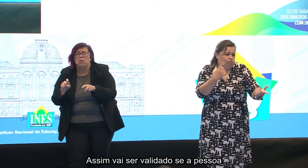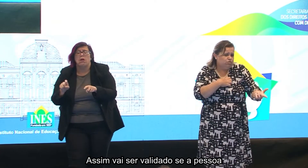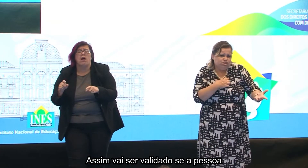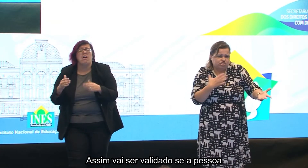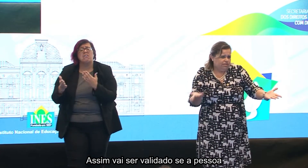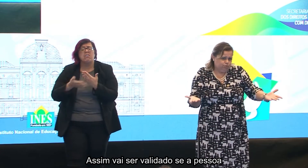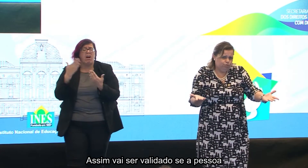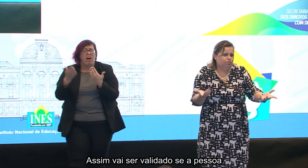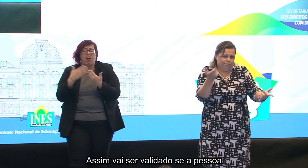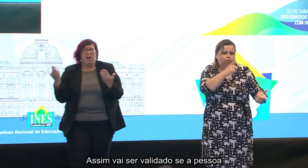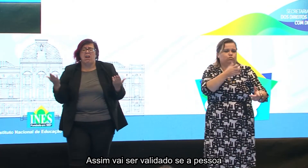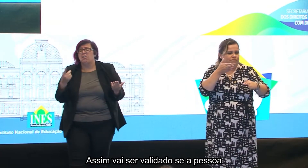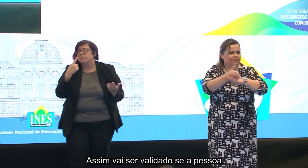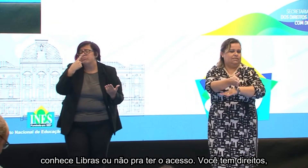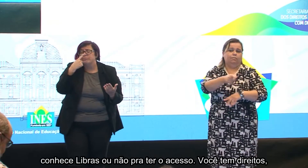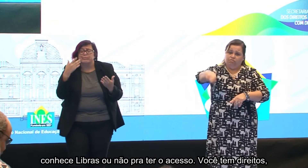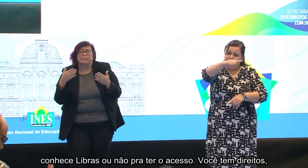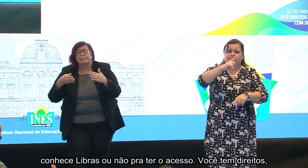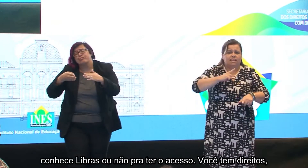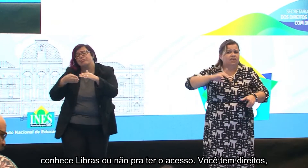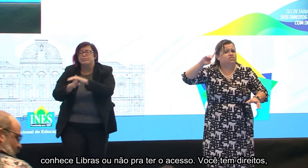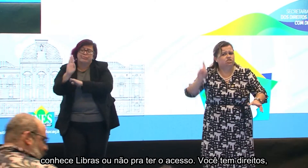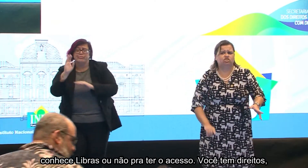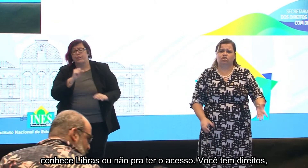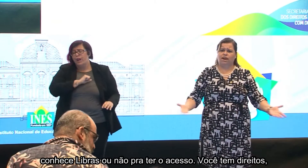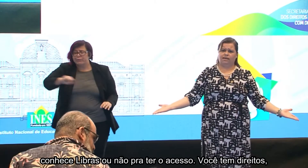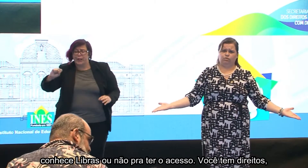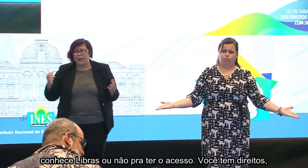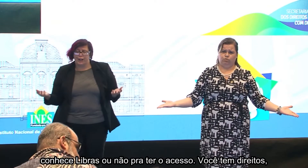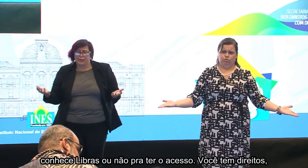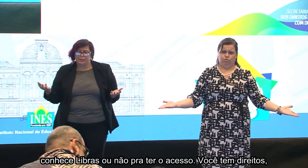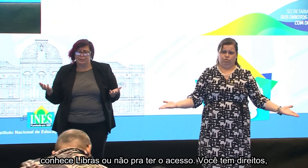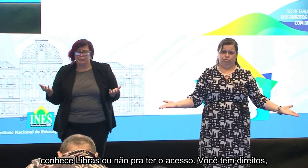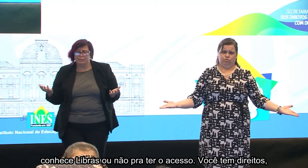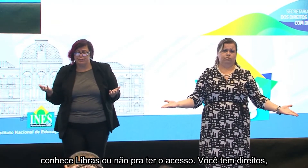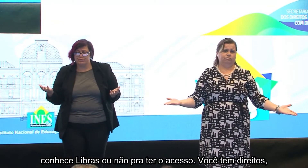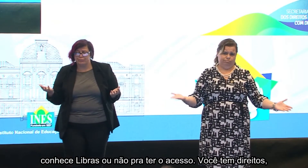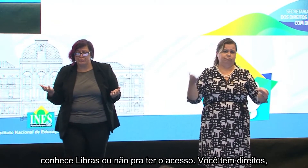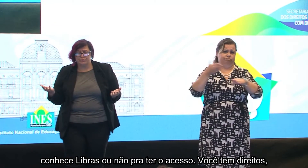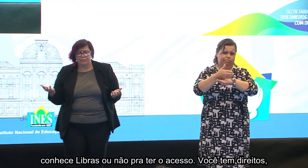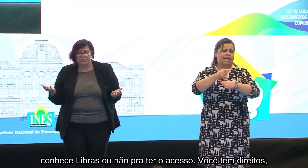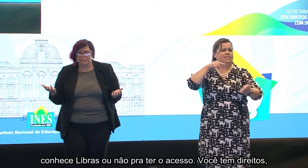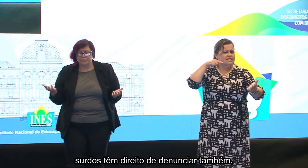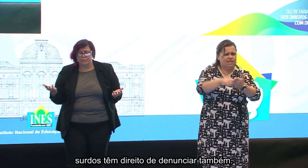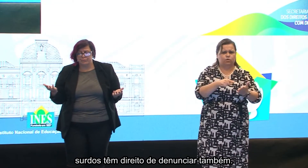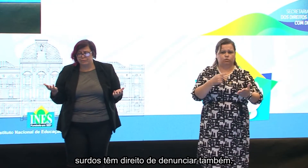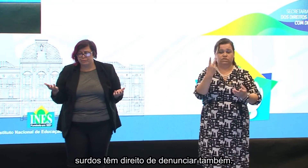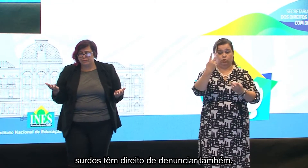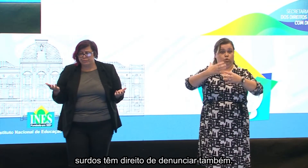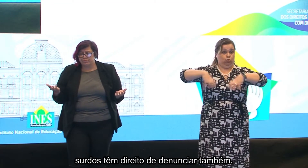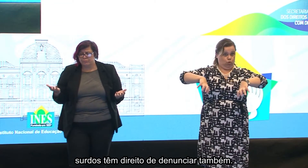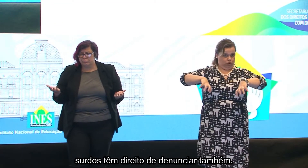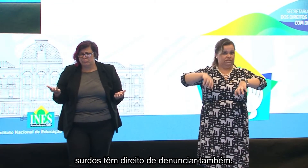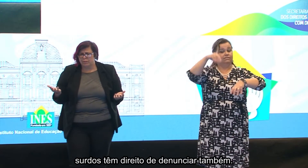se a pessoa conhece Libras ou não, e vai ter o acesso. E vocês têm direito, surdos têm direito de denunciar